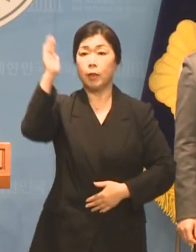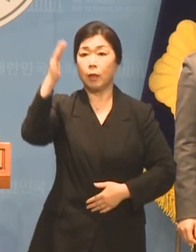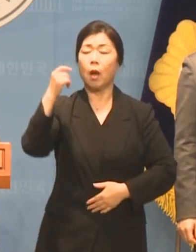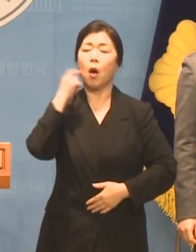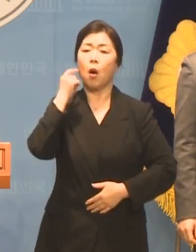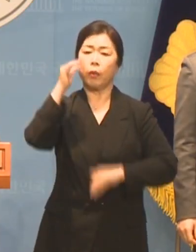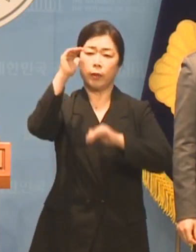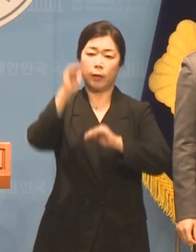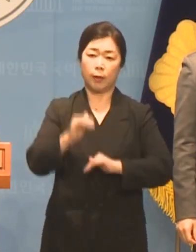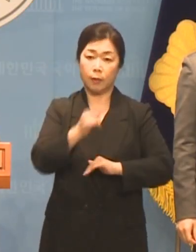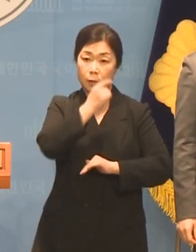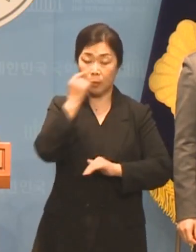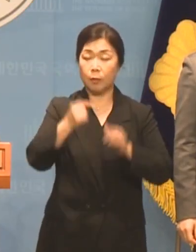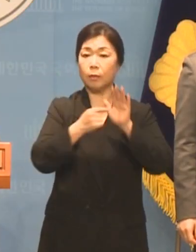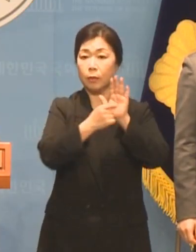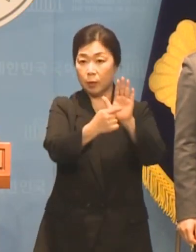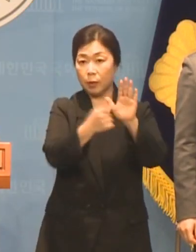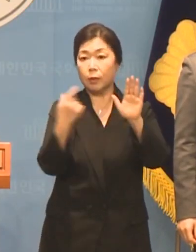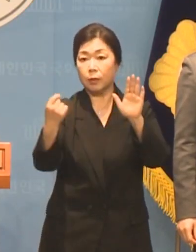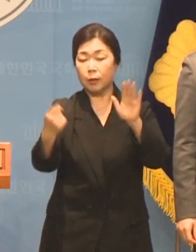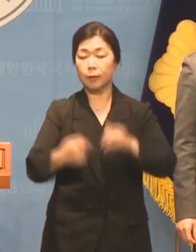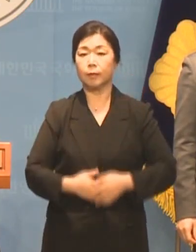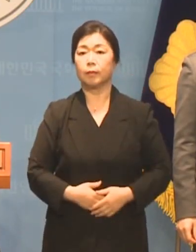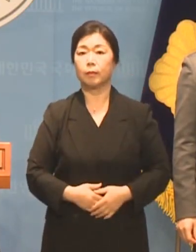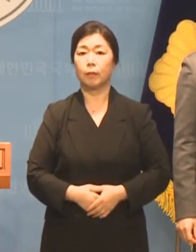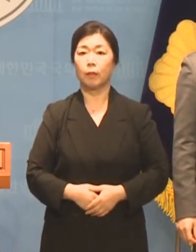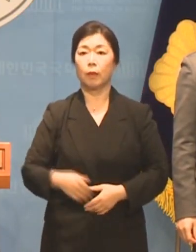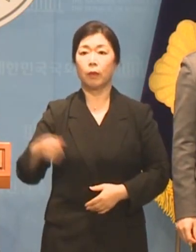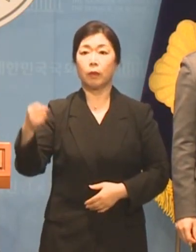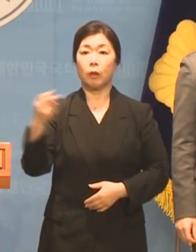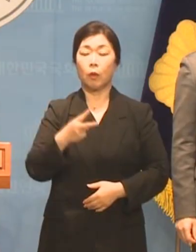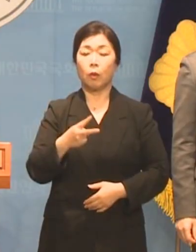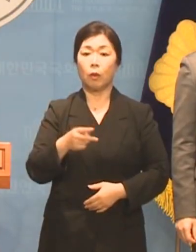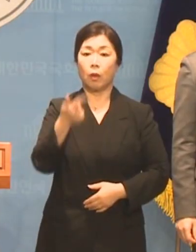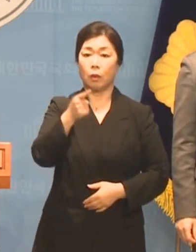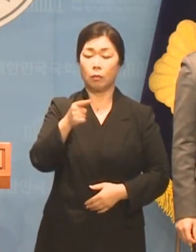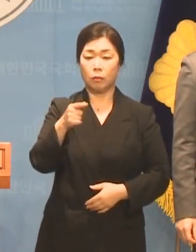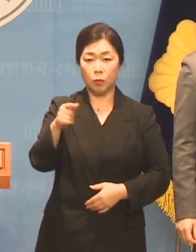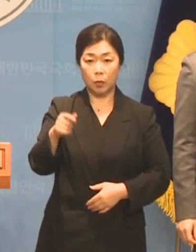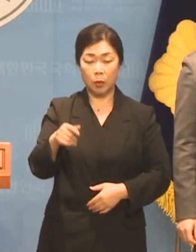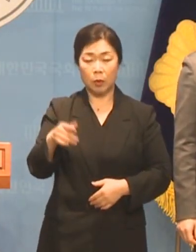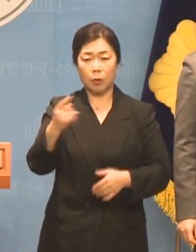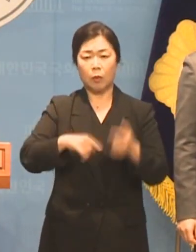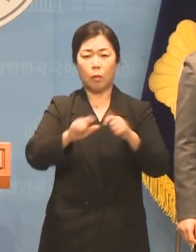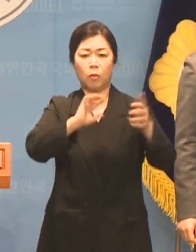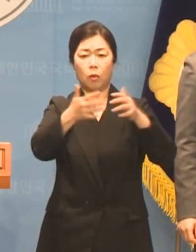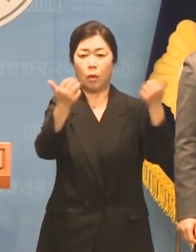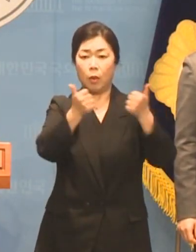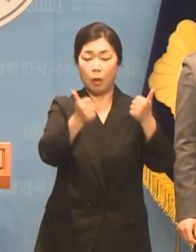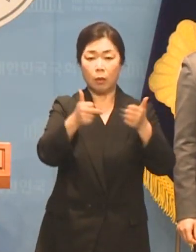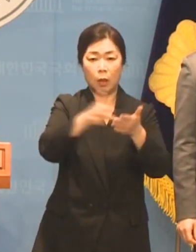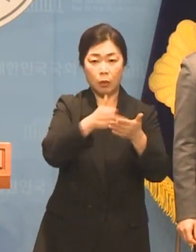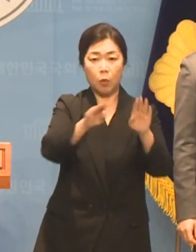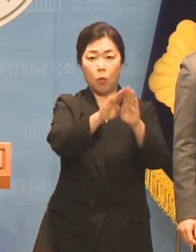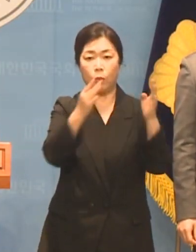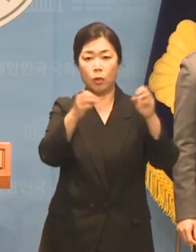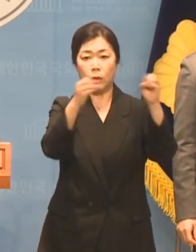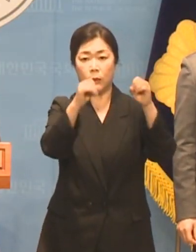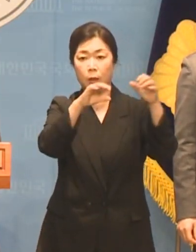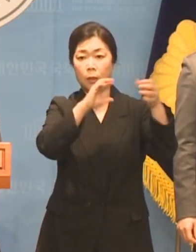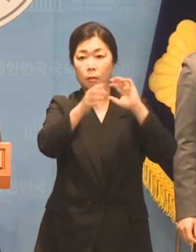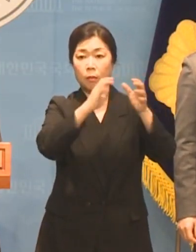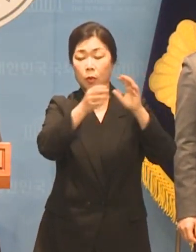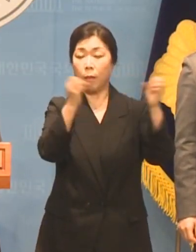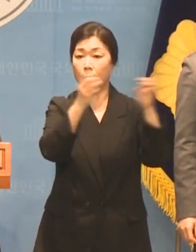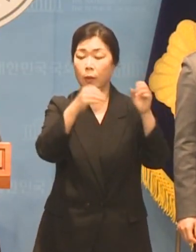허임이 입증하는 것에 불과합니다. 강태 없는 정치 토론방 카카오톡 오픈 채팅방을 통해